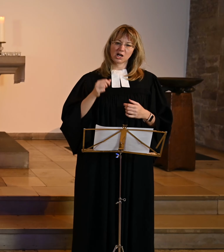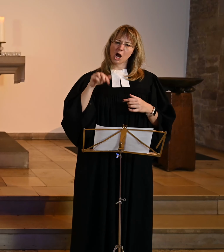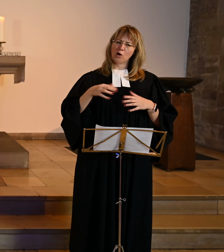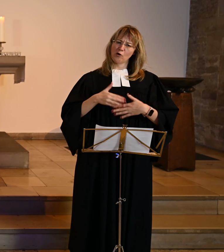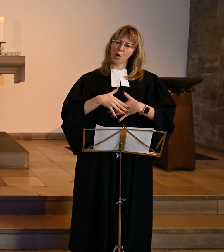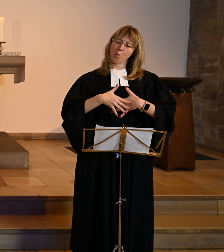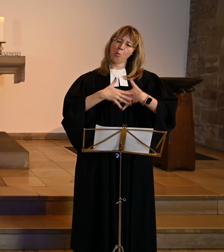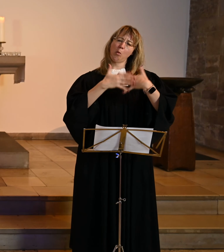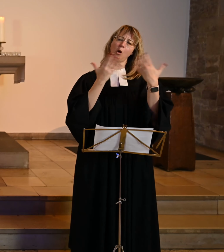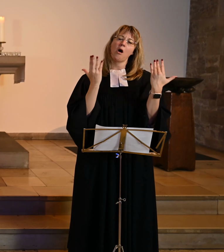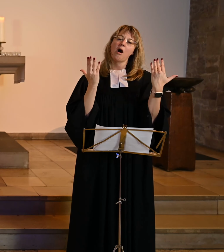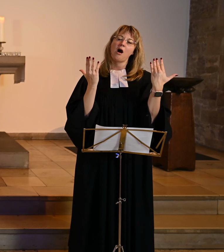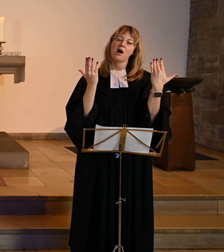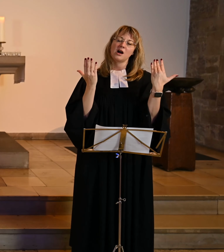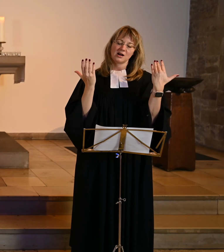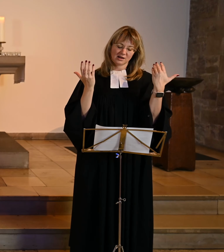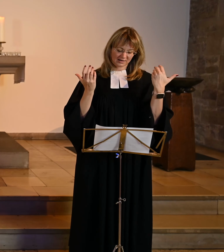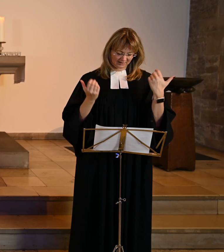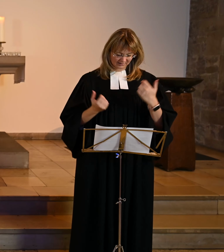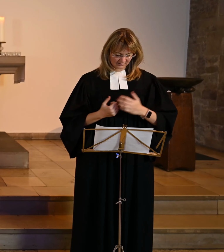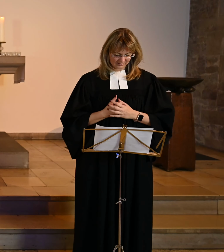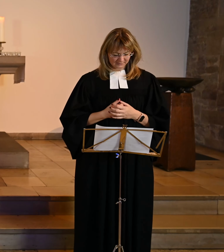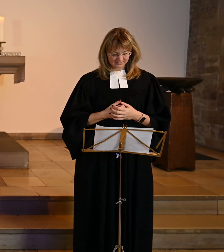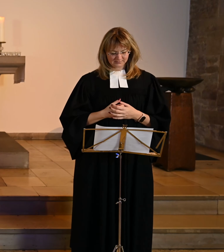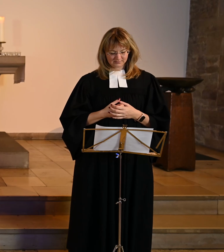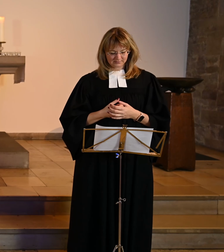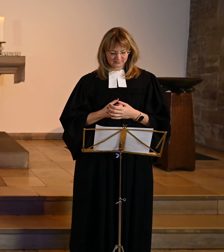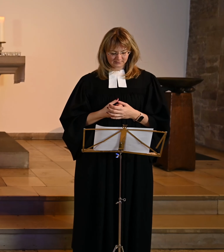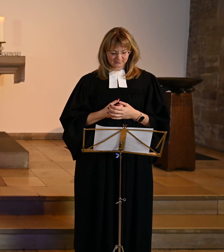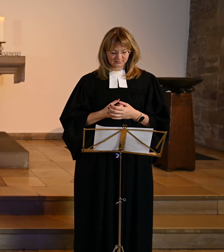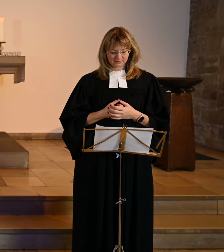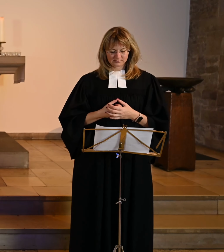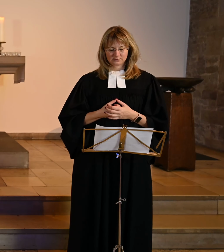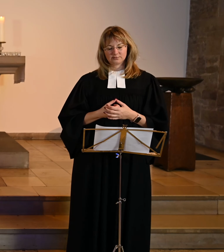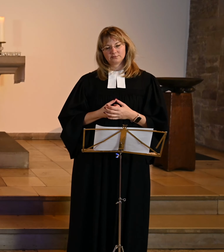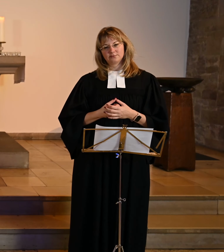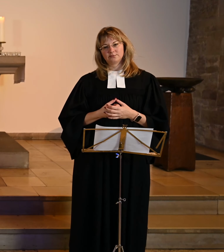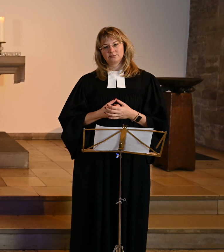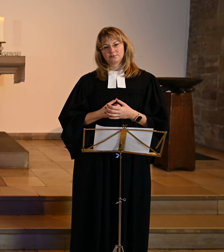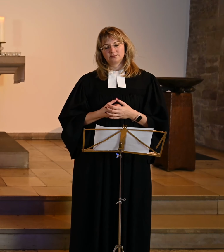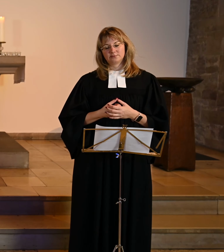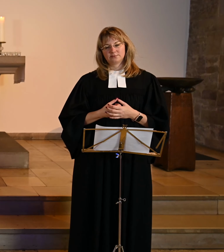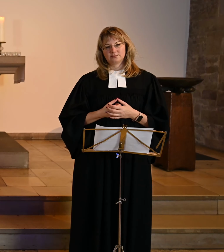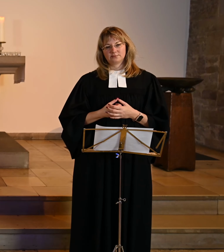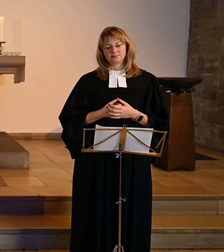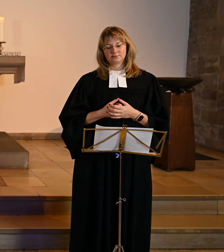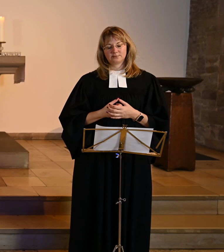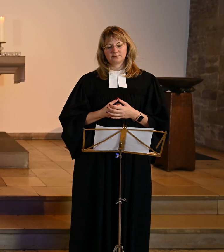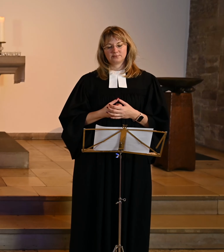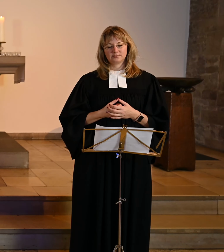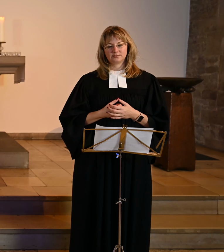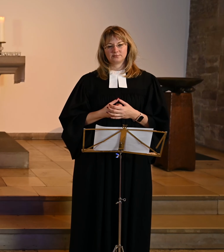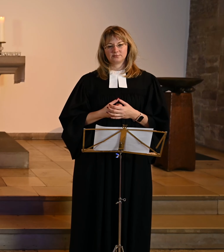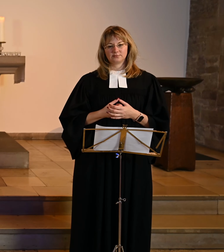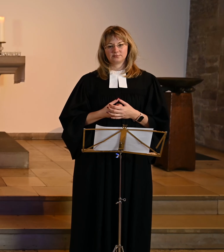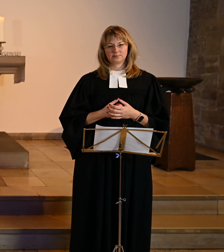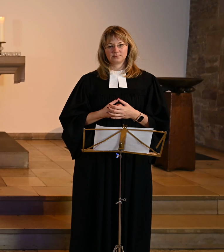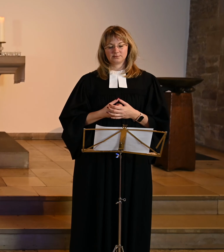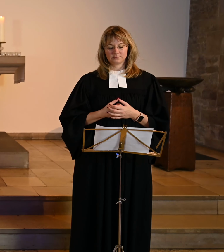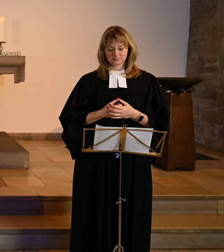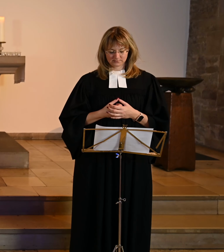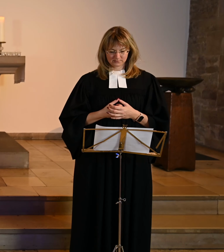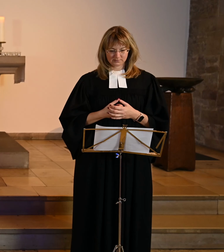Morgen. Mehr als die Wächter auf den Morgen hoffe Israel auf den Herrn.